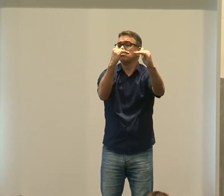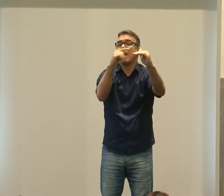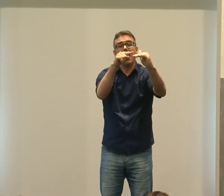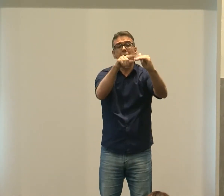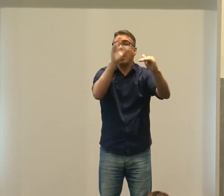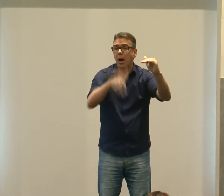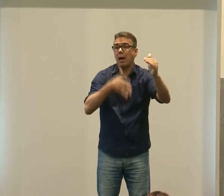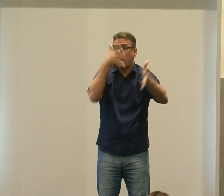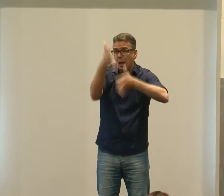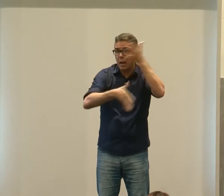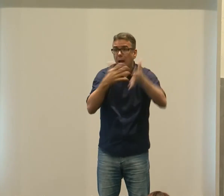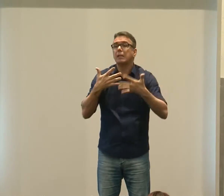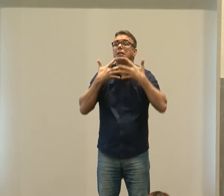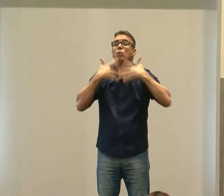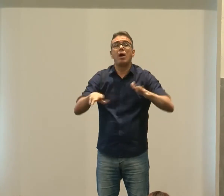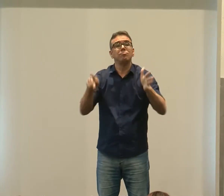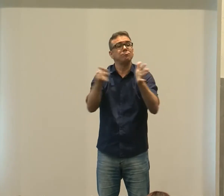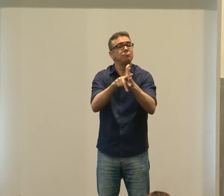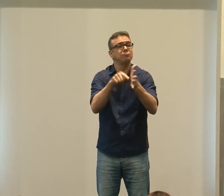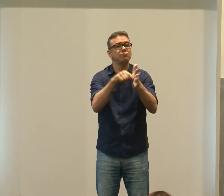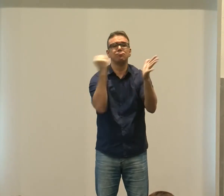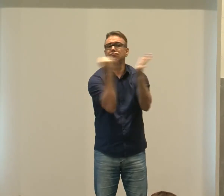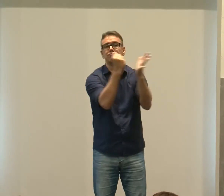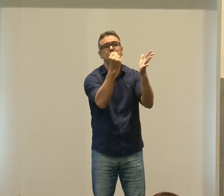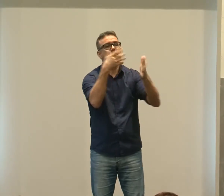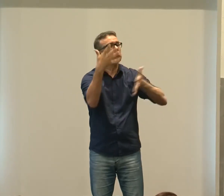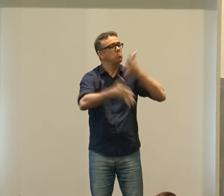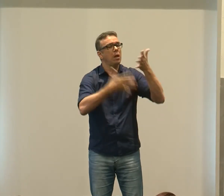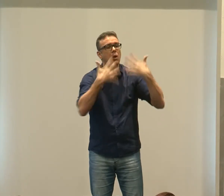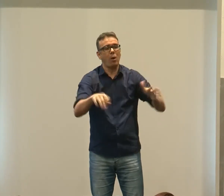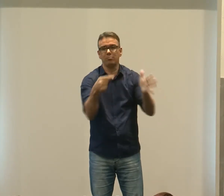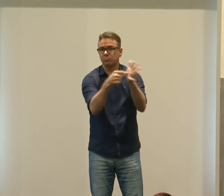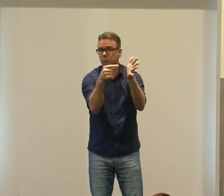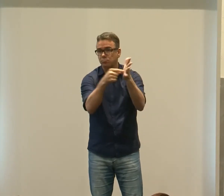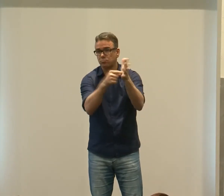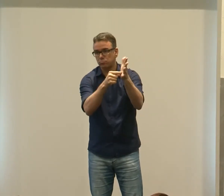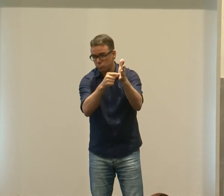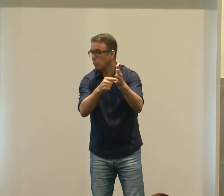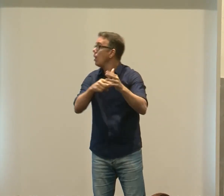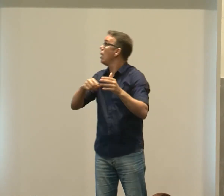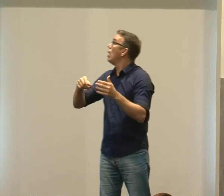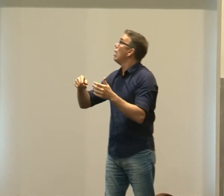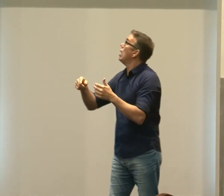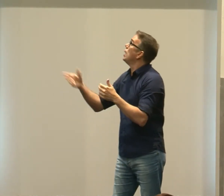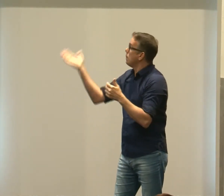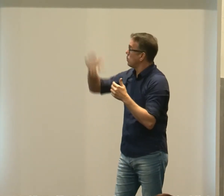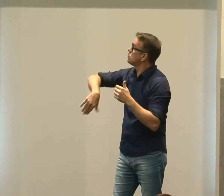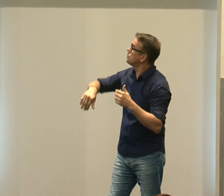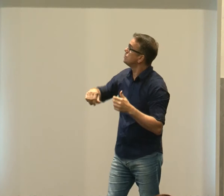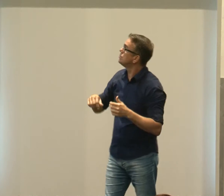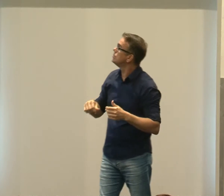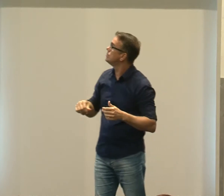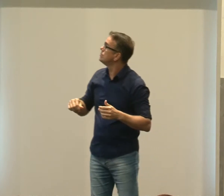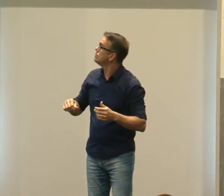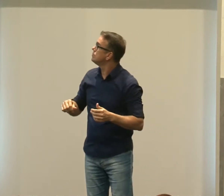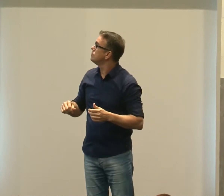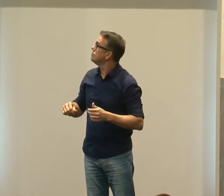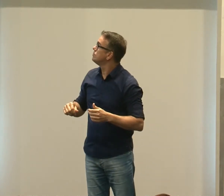diferentes, porém equivalentes. As duas são línguas naturais, e a Libras, utilizando da mão, é uma língua natural. Pode